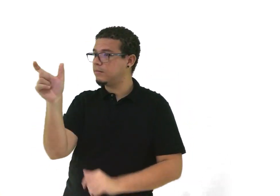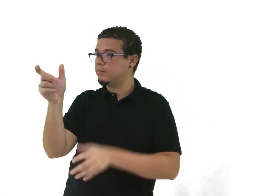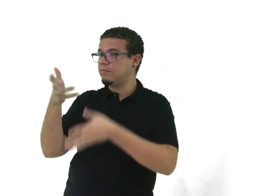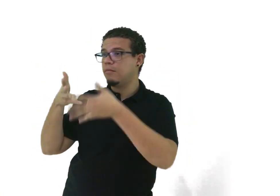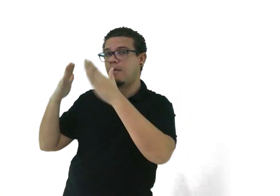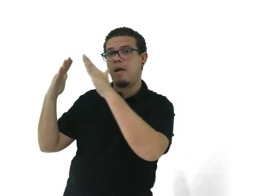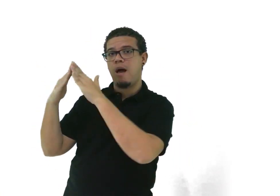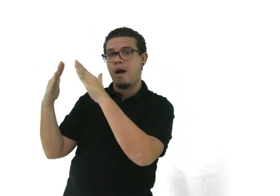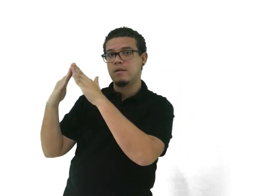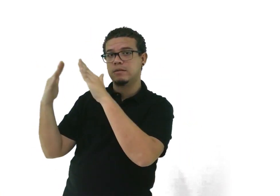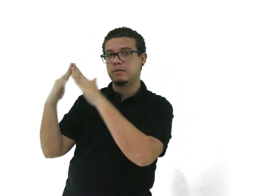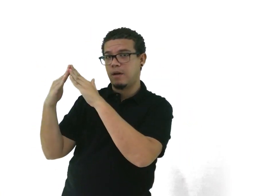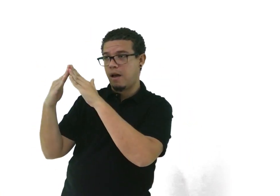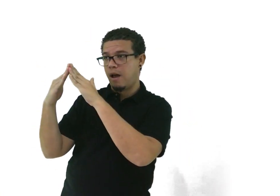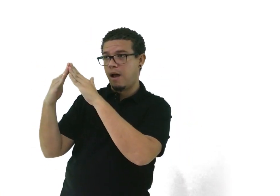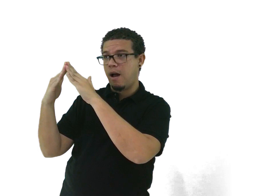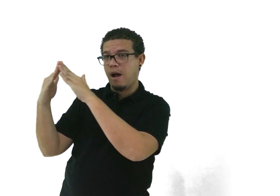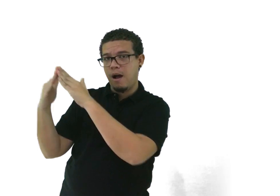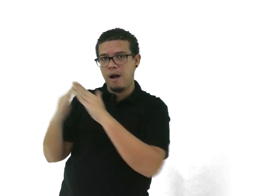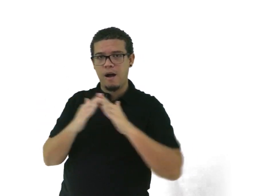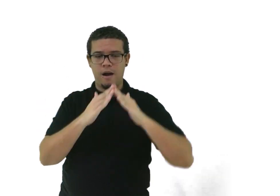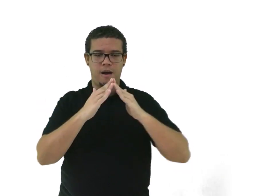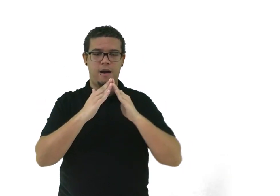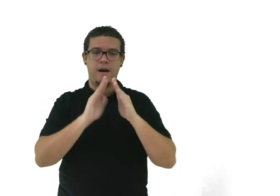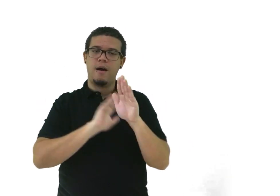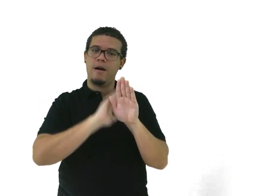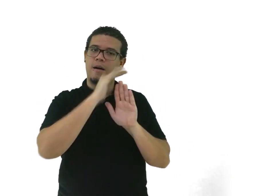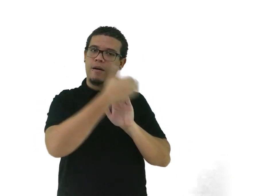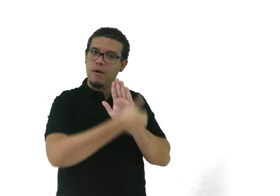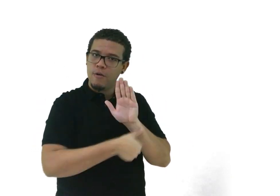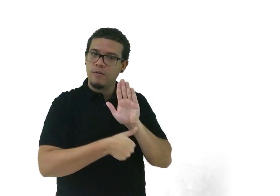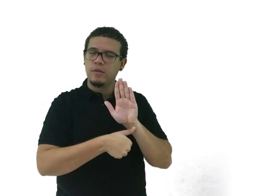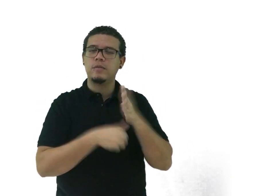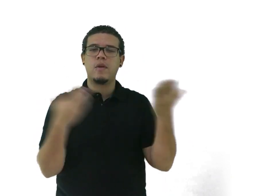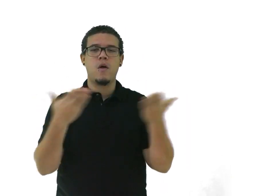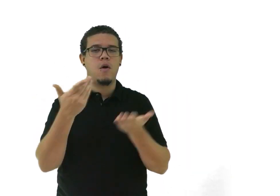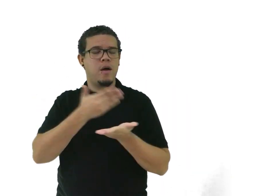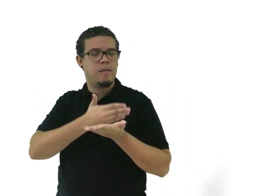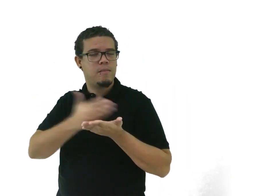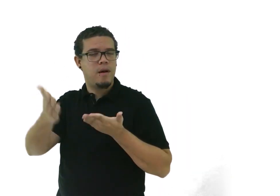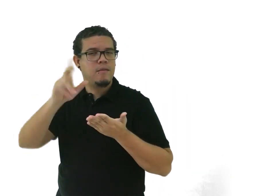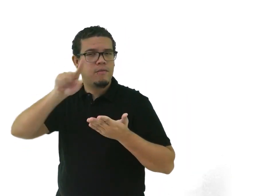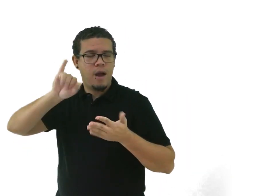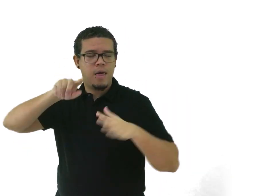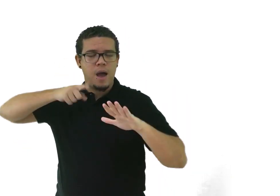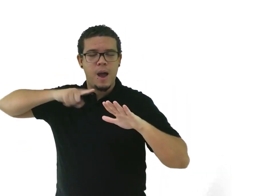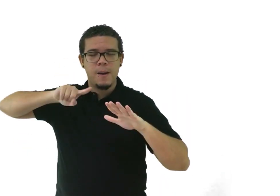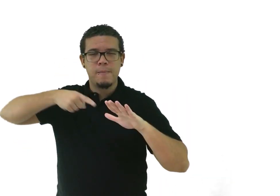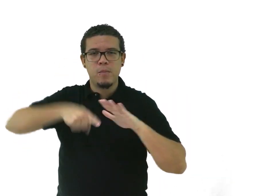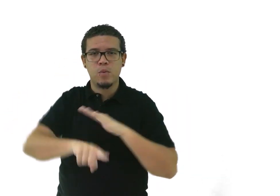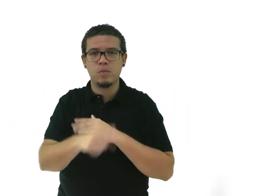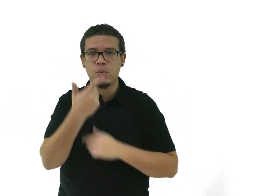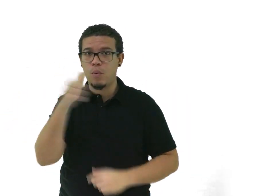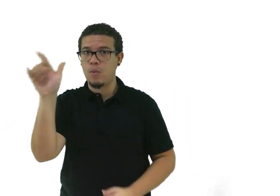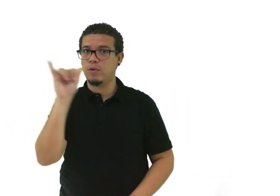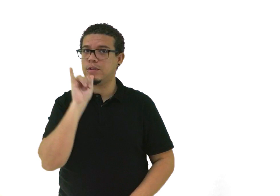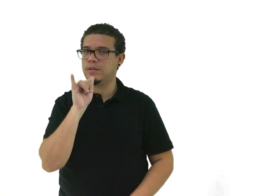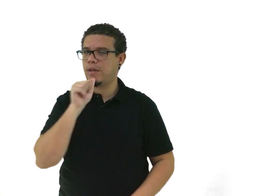palavra. Na língua de sinais, nós produzimos os sinais. O sinal casa, com a configuração de mão, a localização e